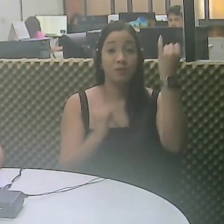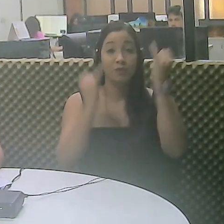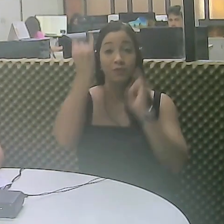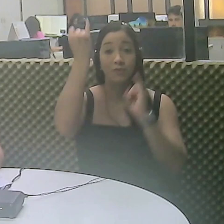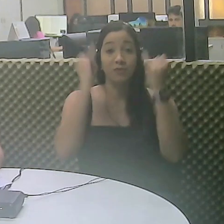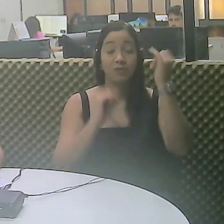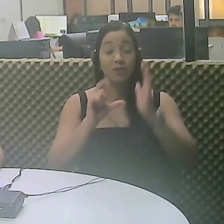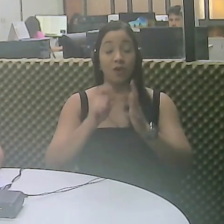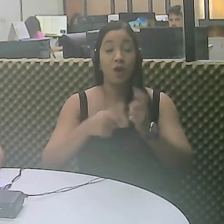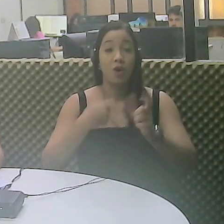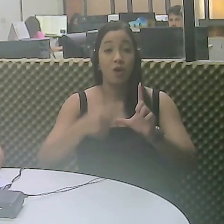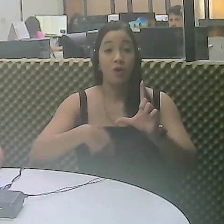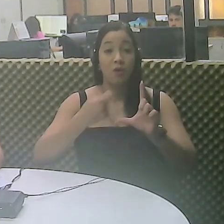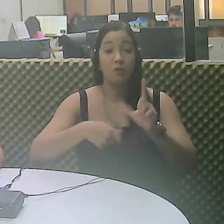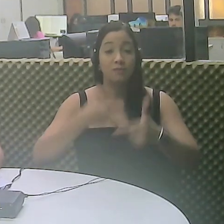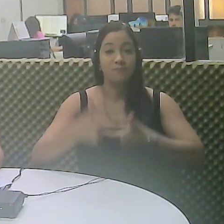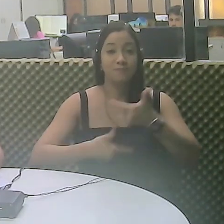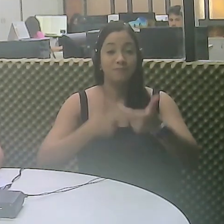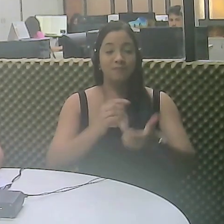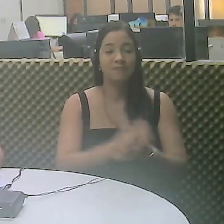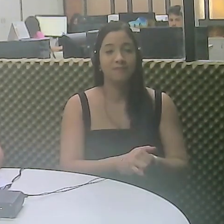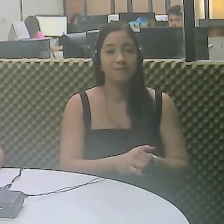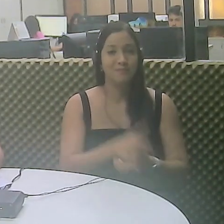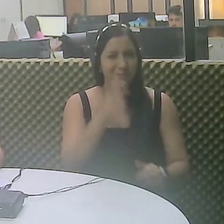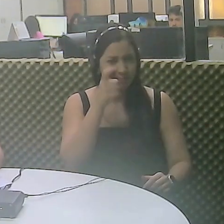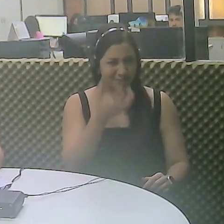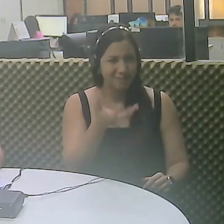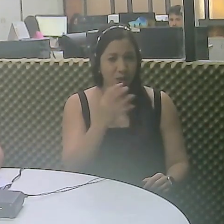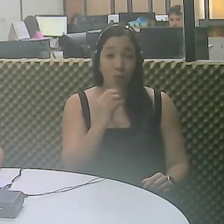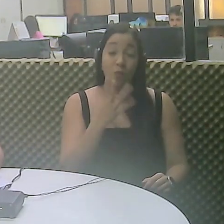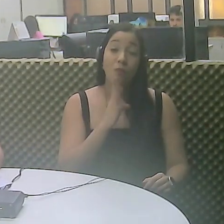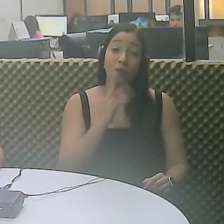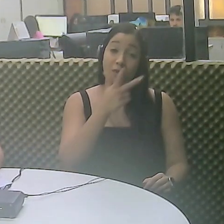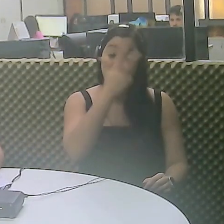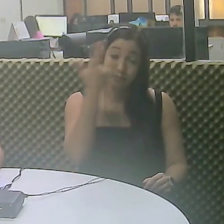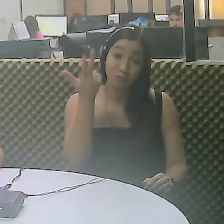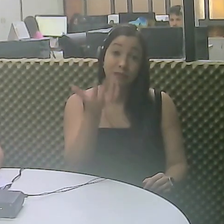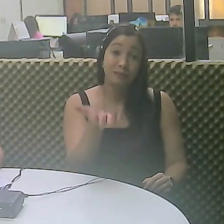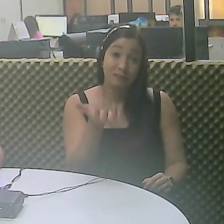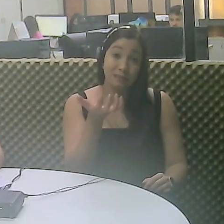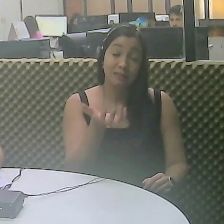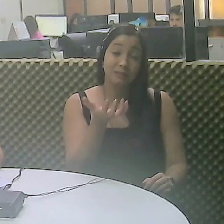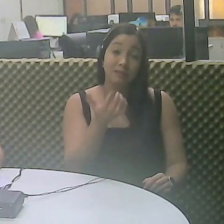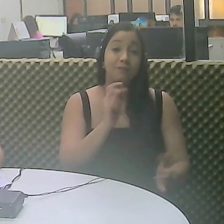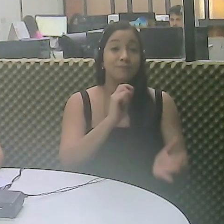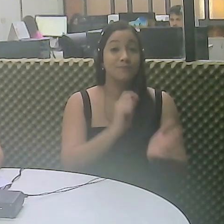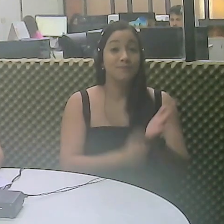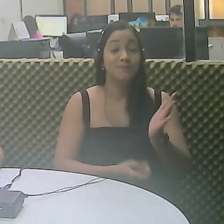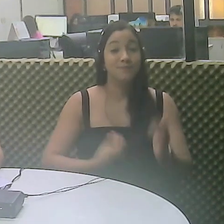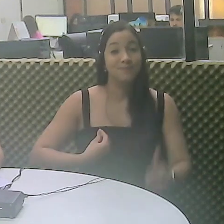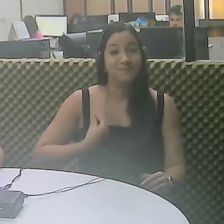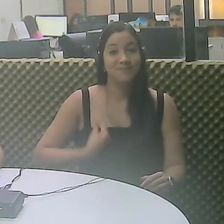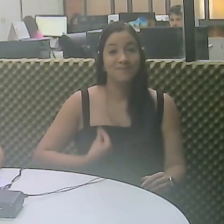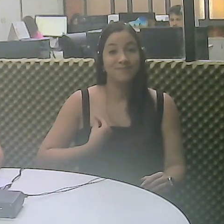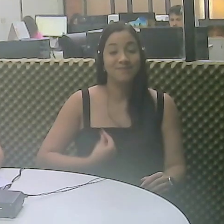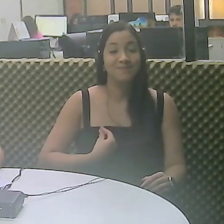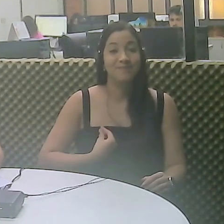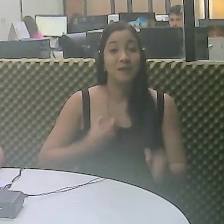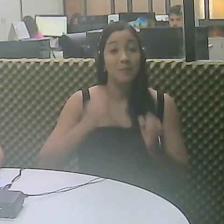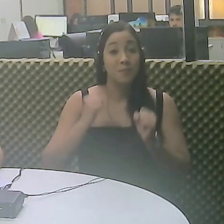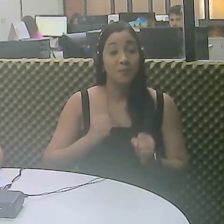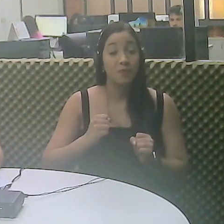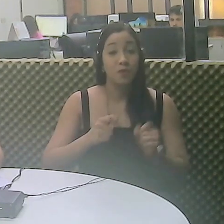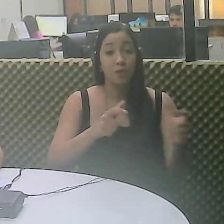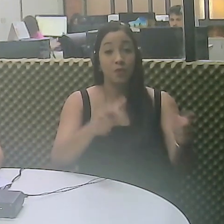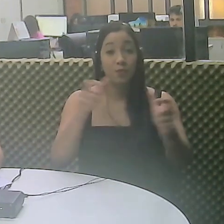indústria, logística e serviços. Se interessou ou conhece alguém que tem interesse, as inscrições presenciais podem ser feitas